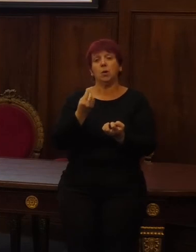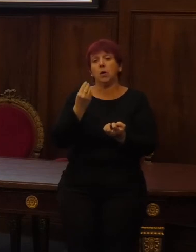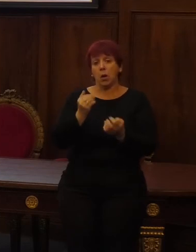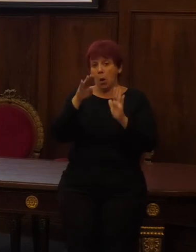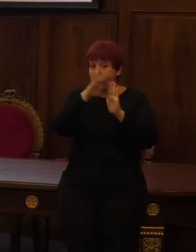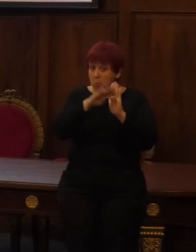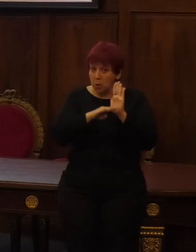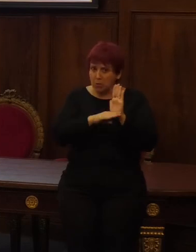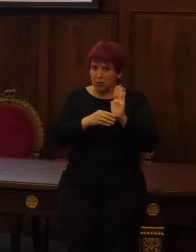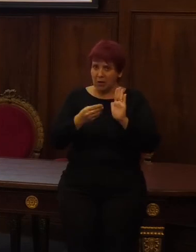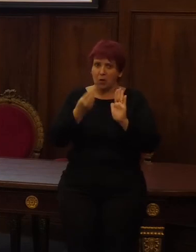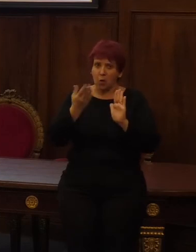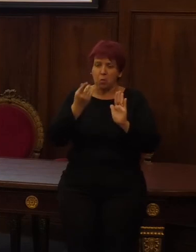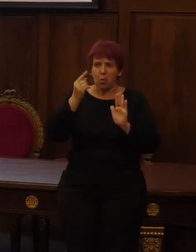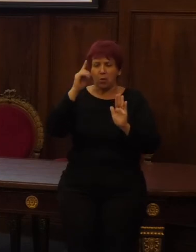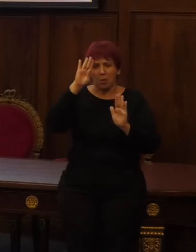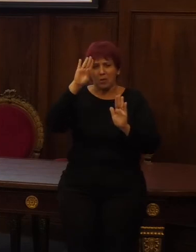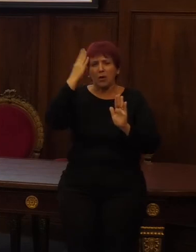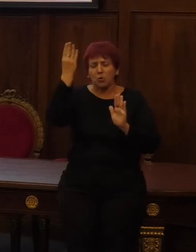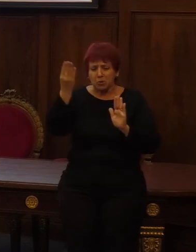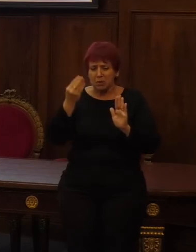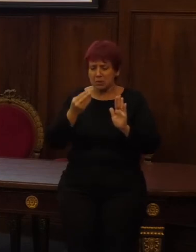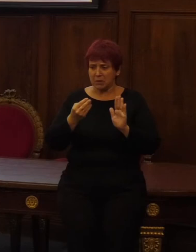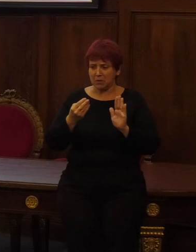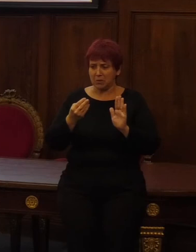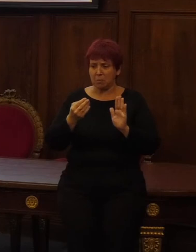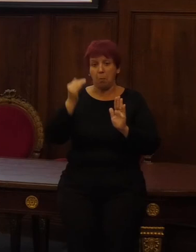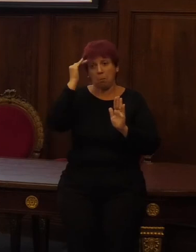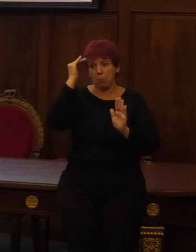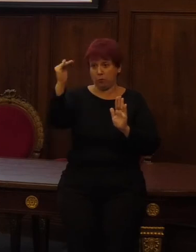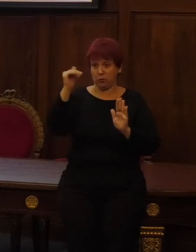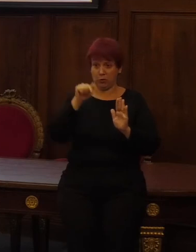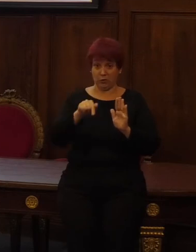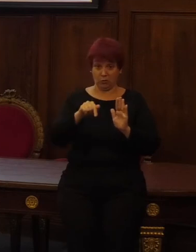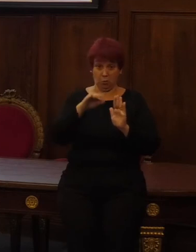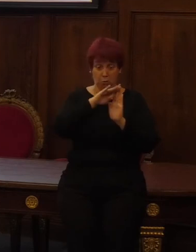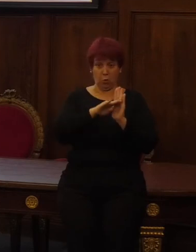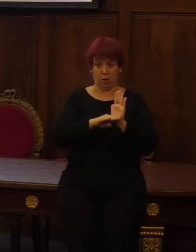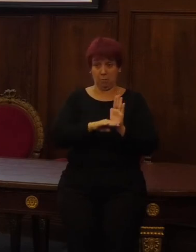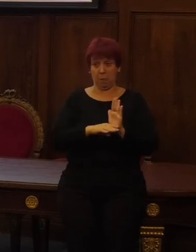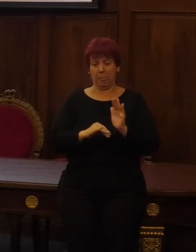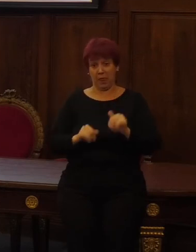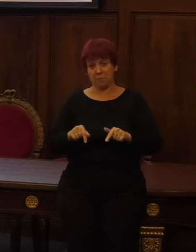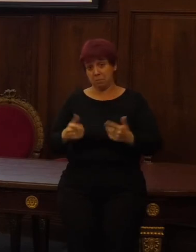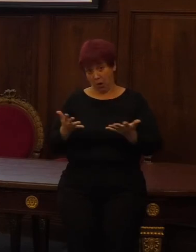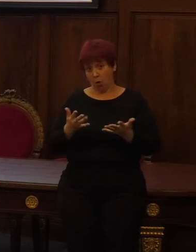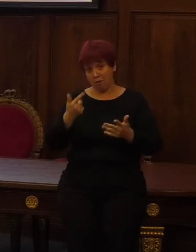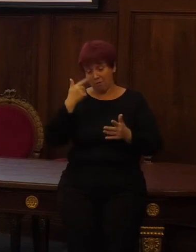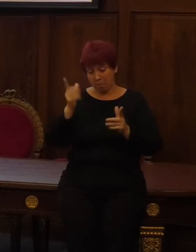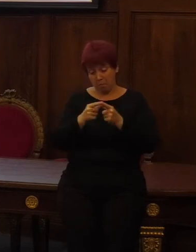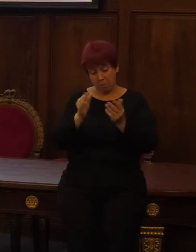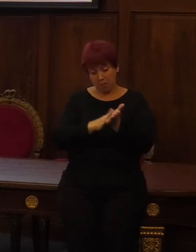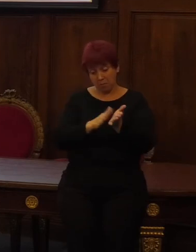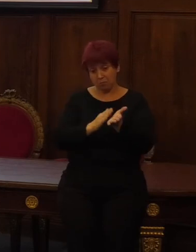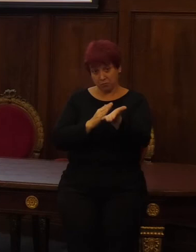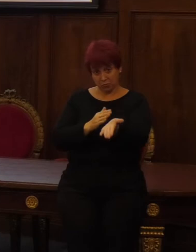El programa fue el del reconocimiento de la profesión. Y lo vamos a ver en los